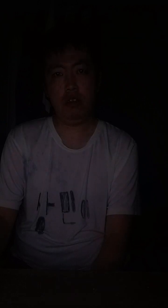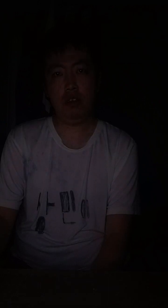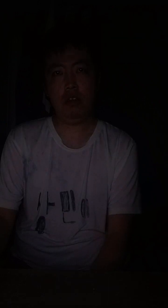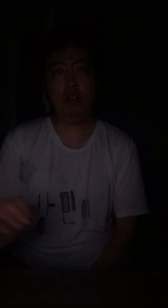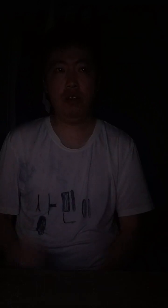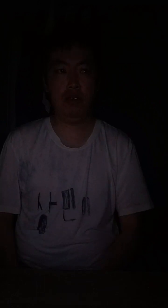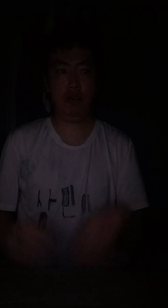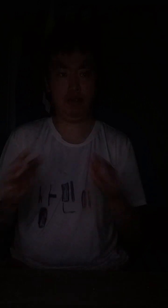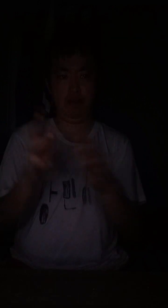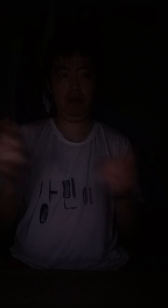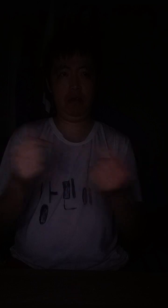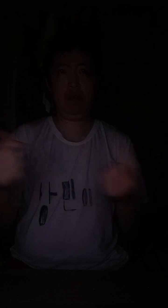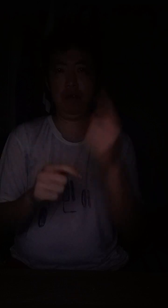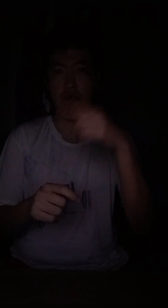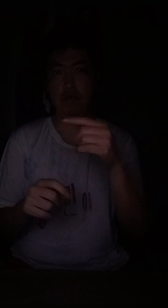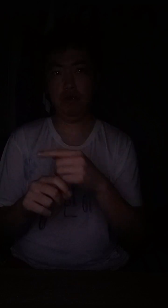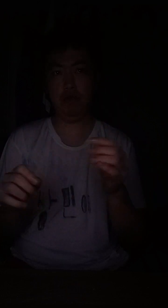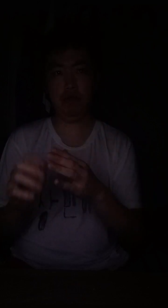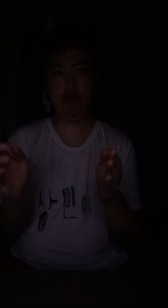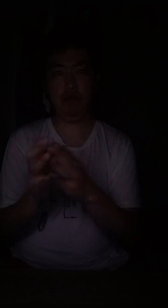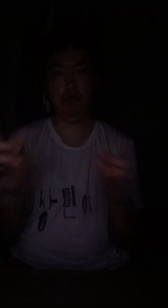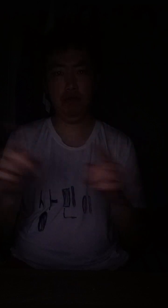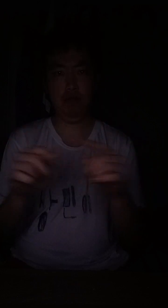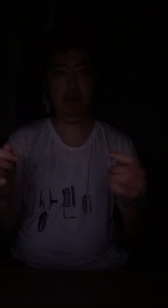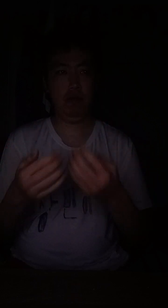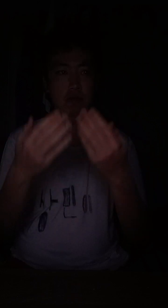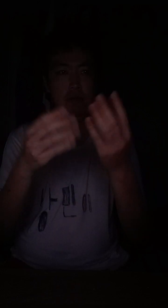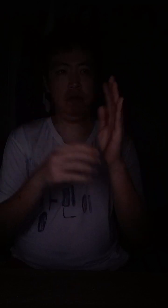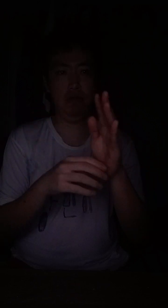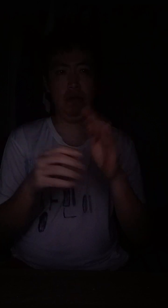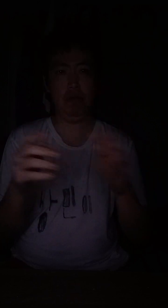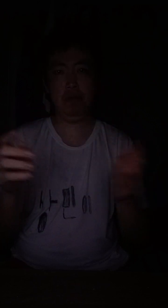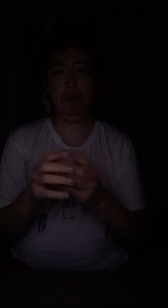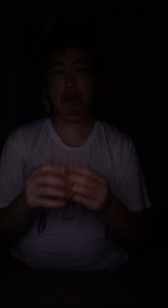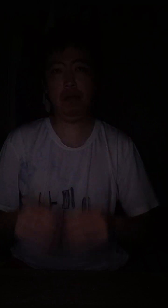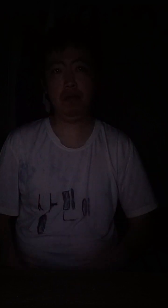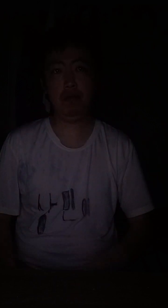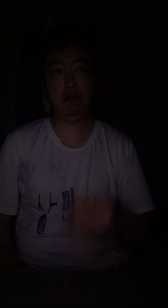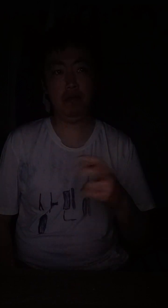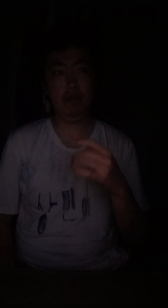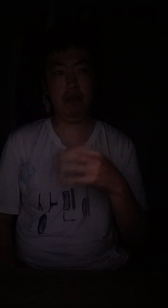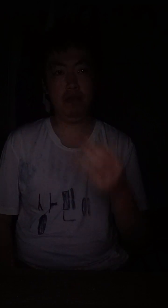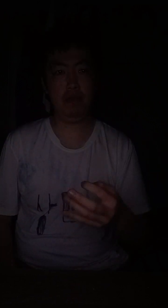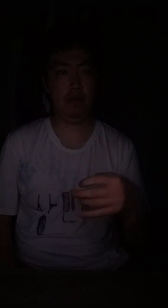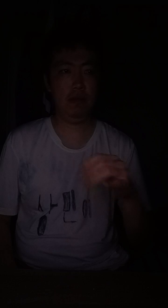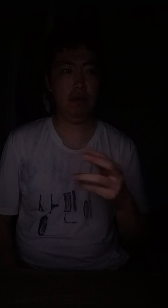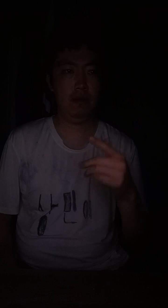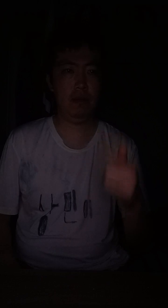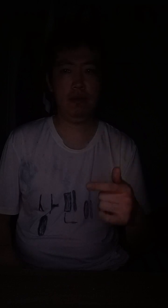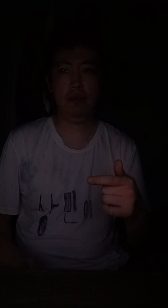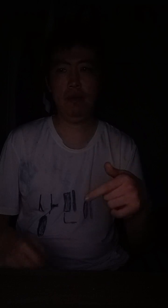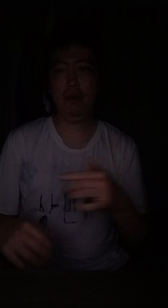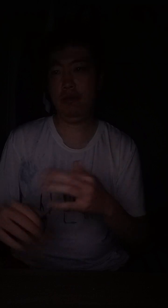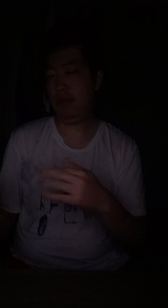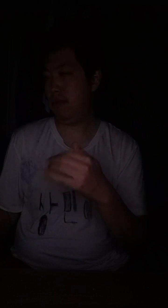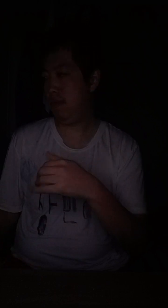저희가 단독 취재한 검찰 수사 속보도 하나 전해드리겠습니다. 여인형 방첩사령관은 비상계엄 때 주요